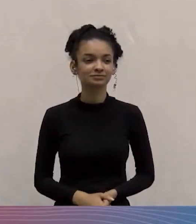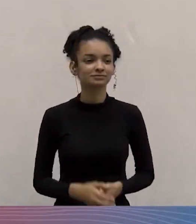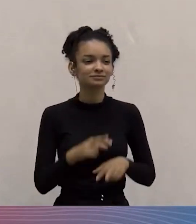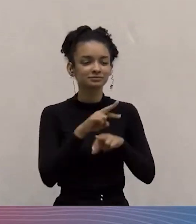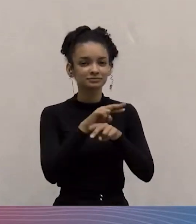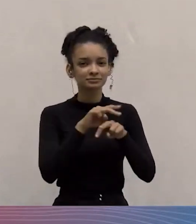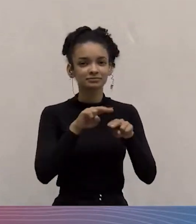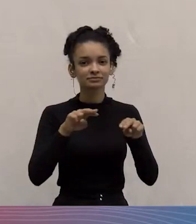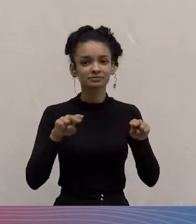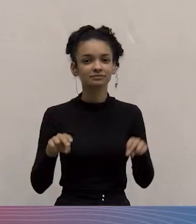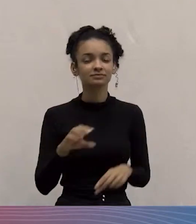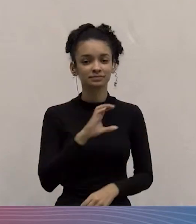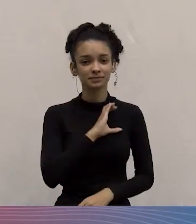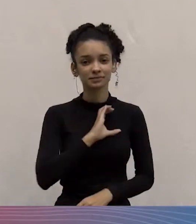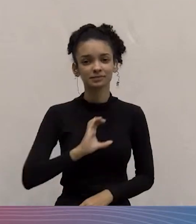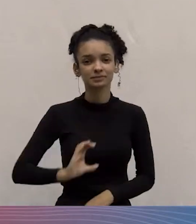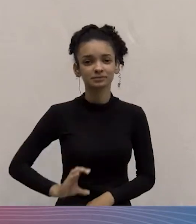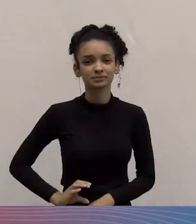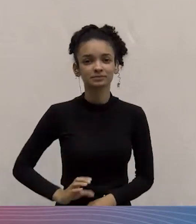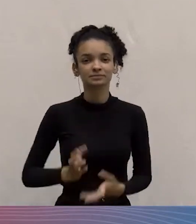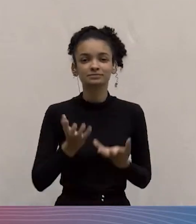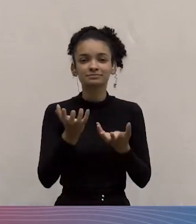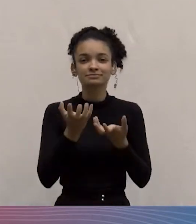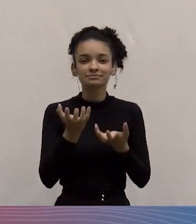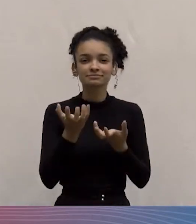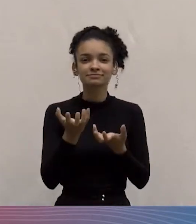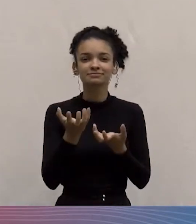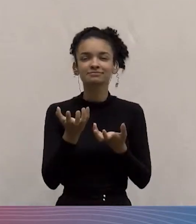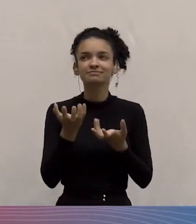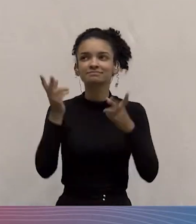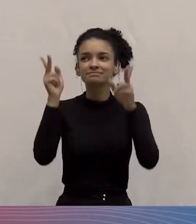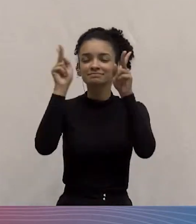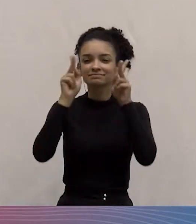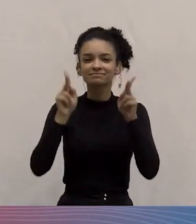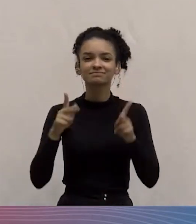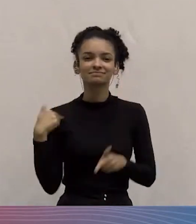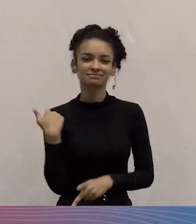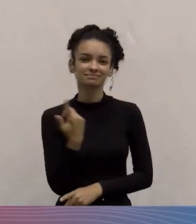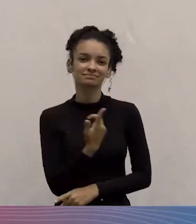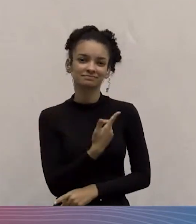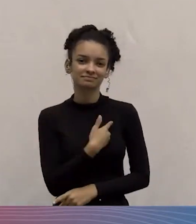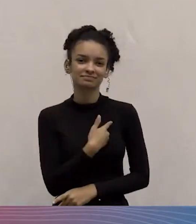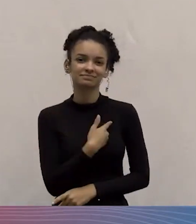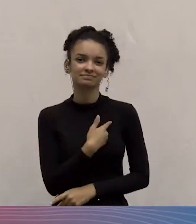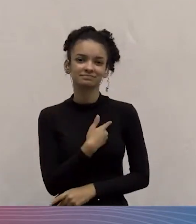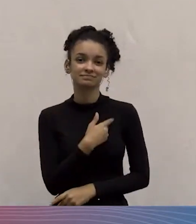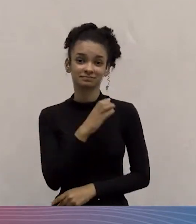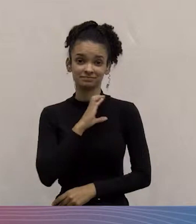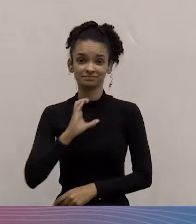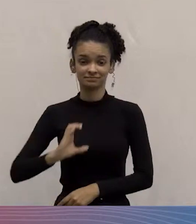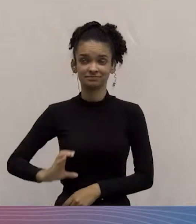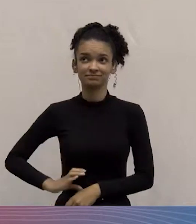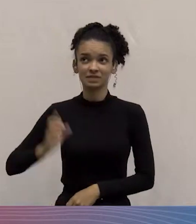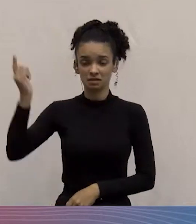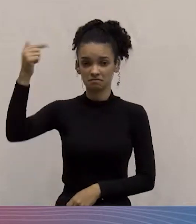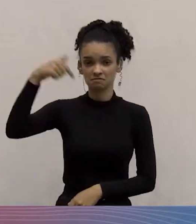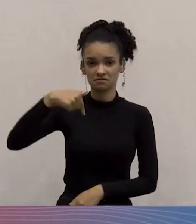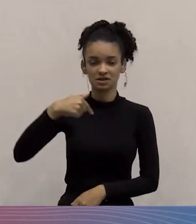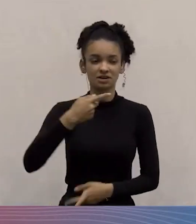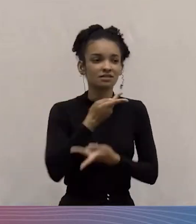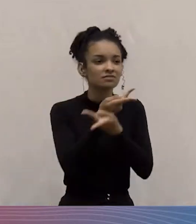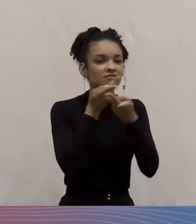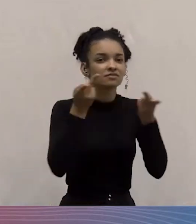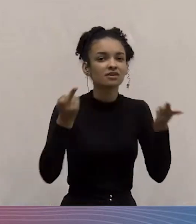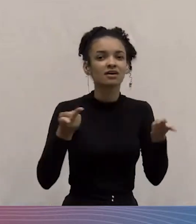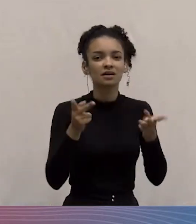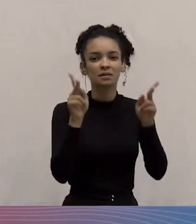Irmãos, Cristo quer ser a nossa paz. Cristo veio para anunciar paz. Paz